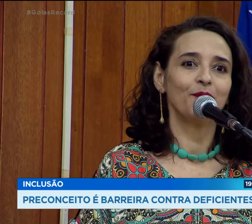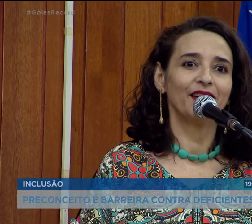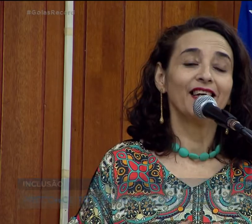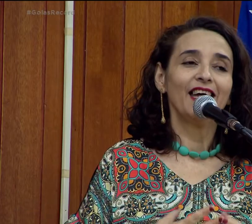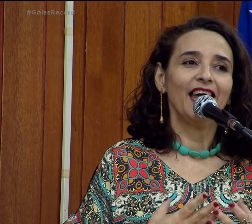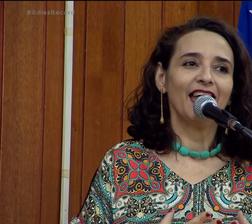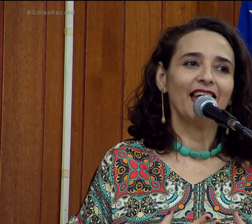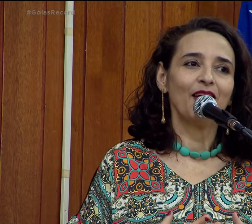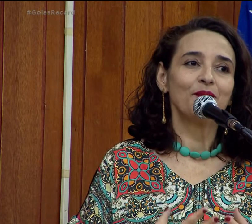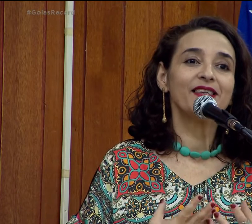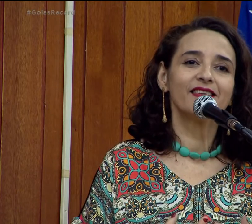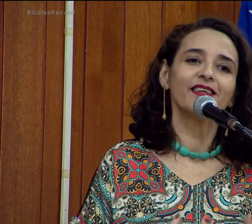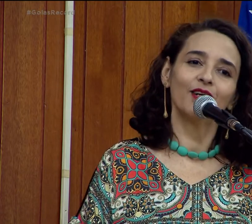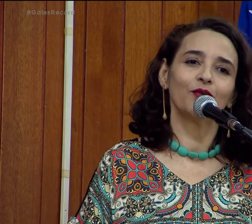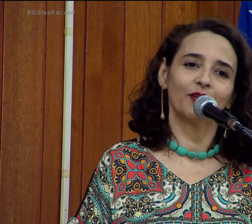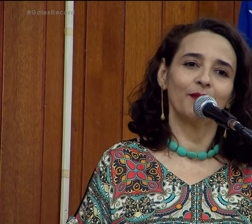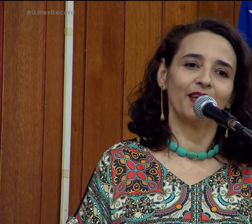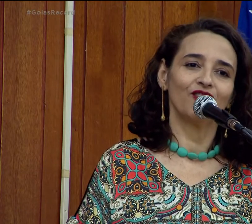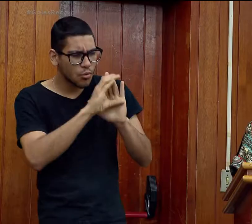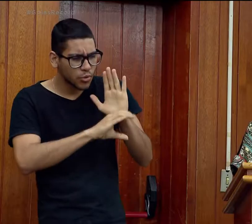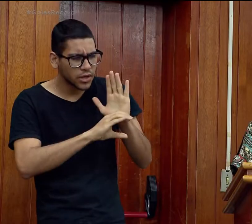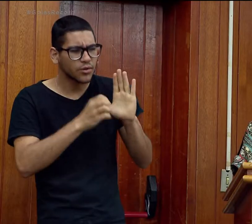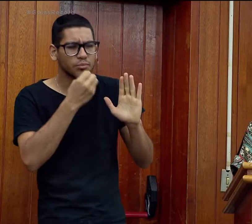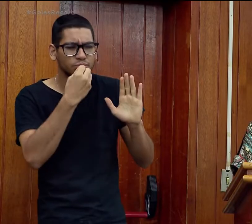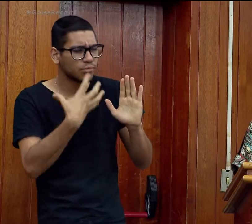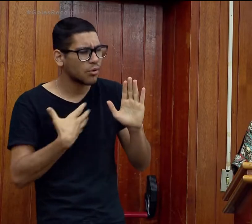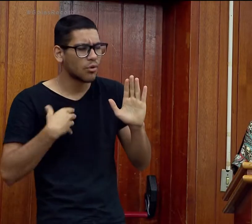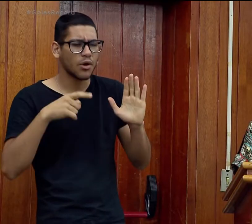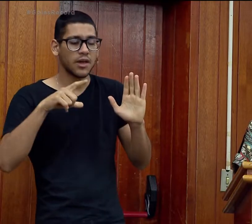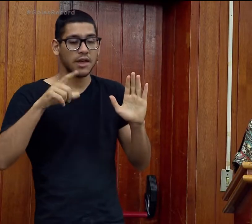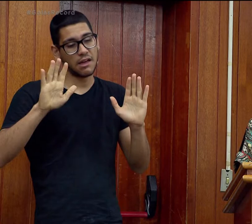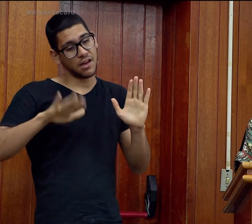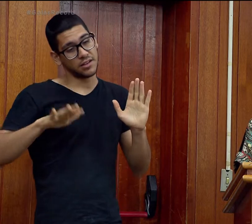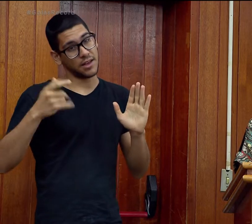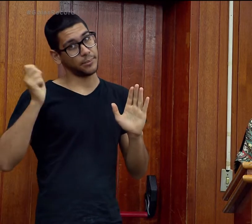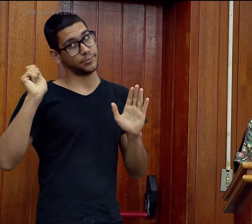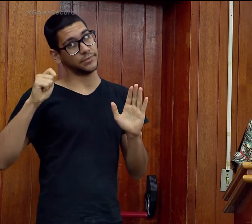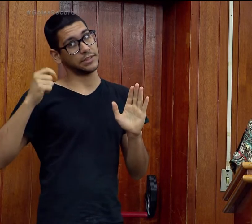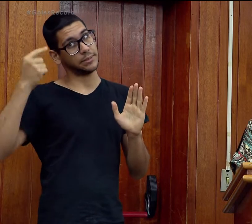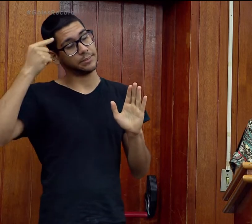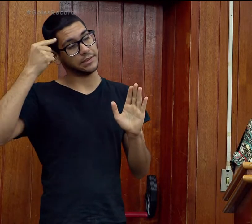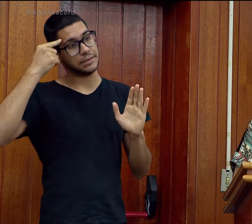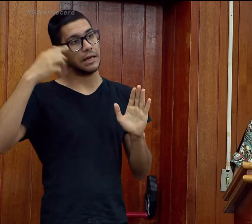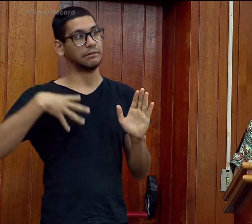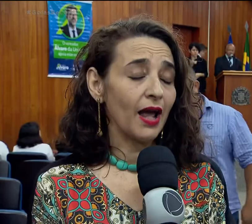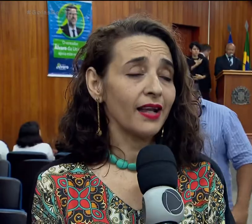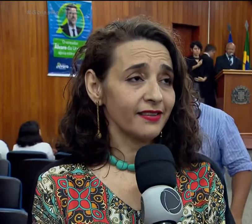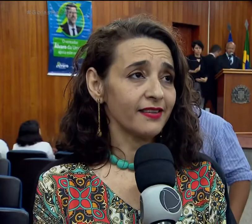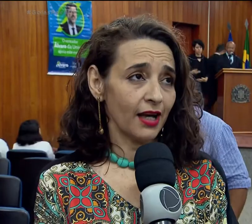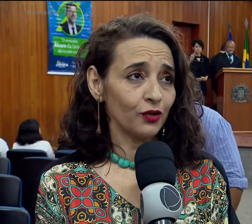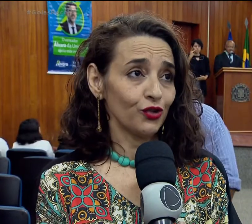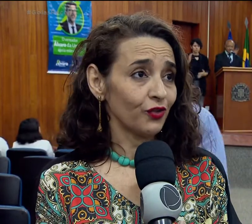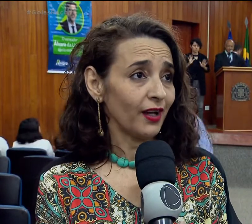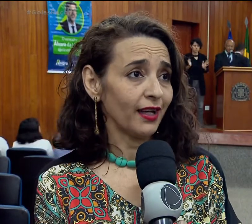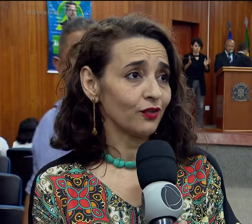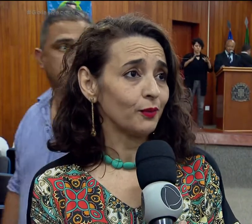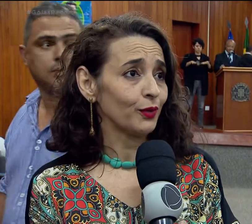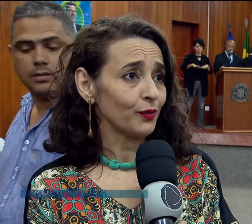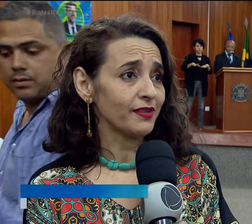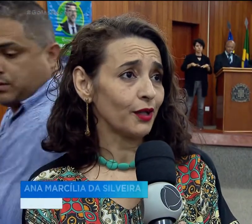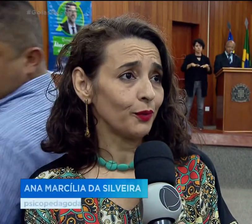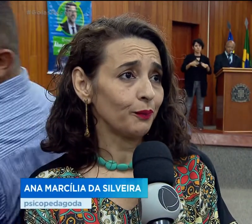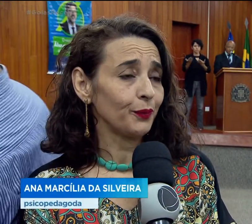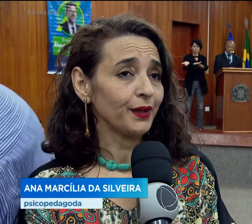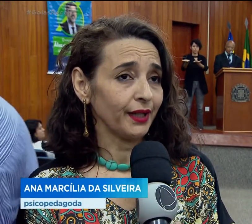ainda marcília é quem aparece no vídeo ao lado do filho pedro hoje com 22 anos é necessário a gente falar